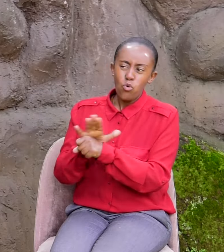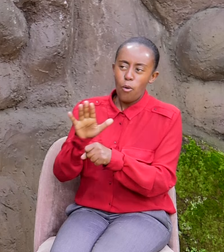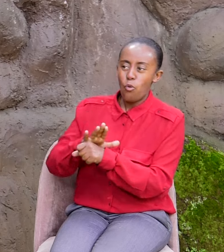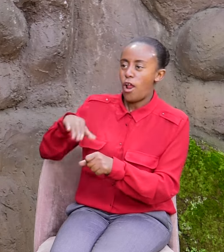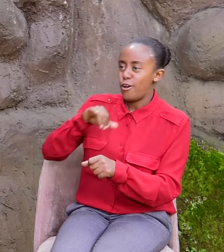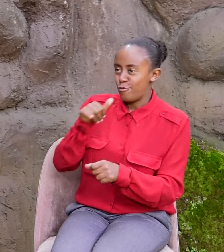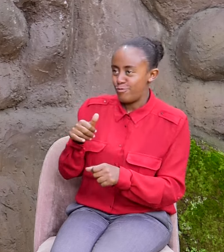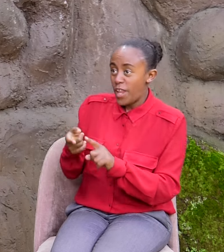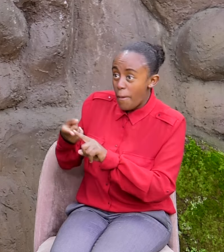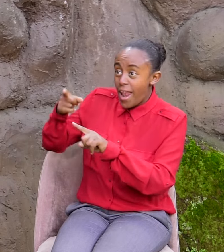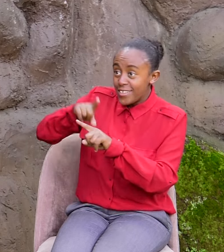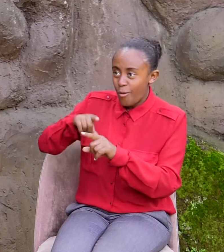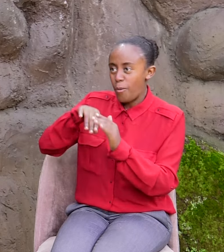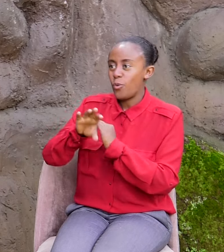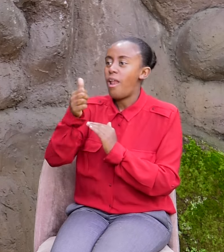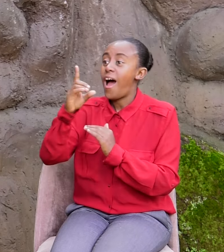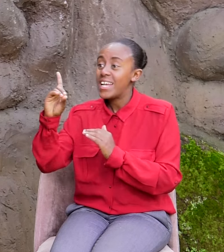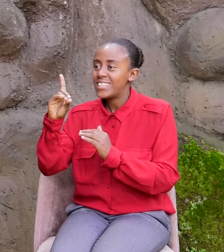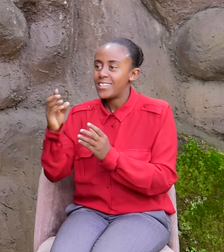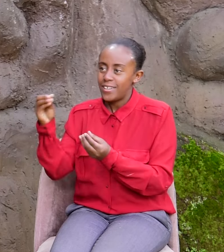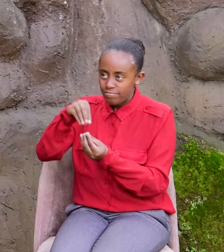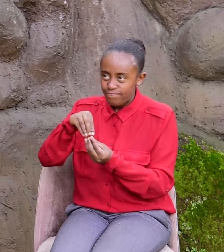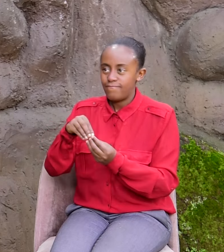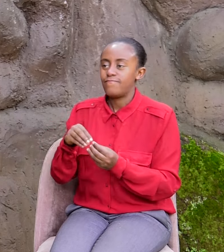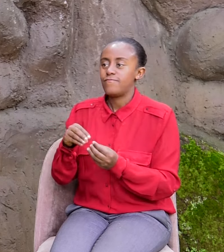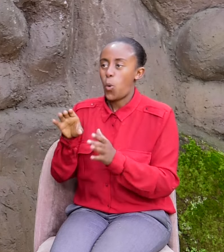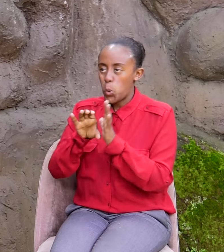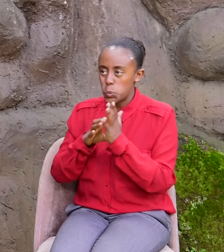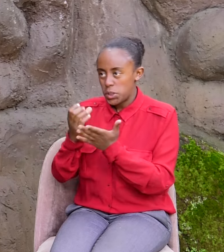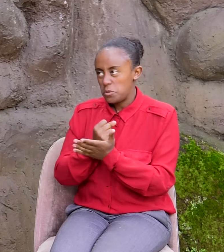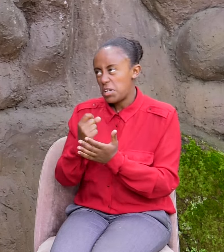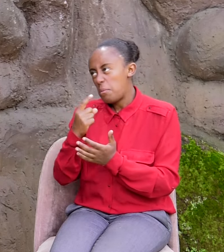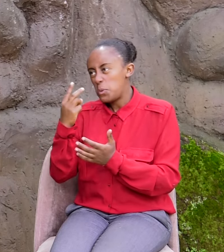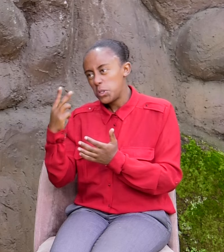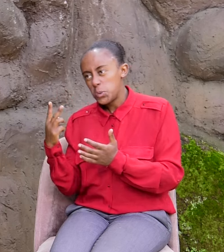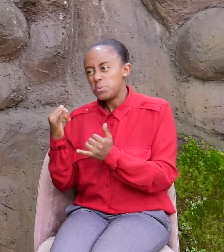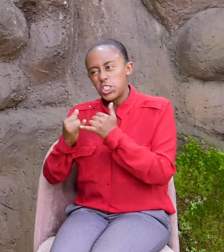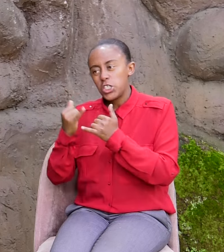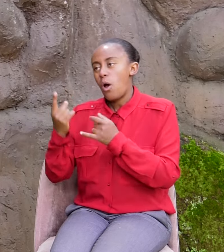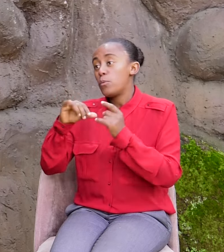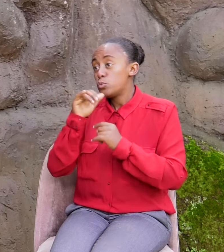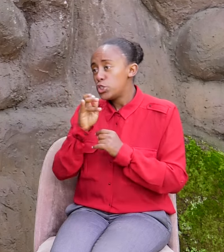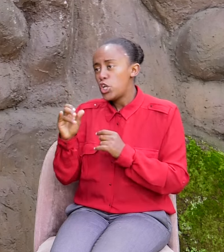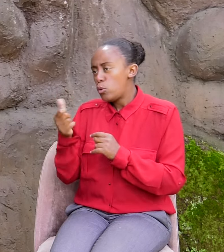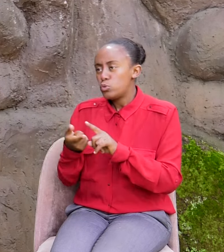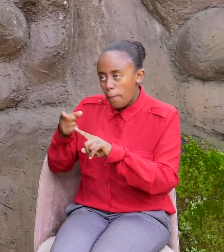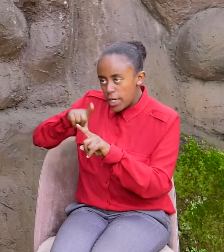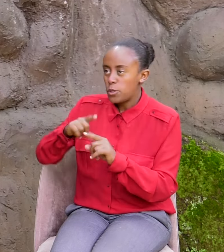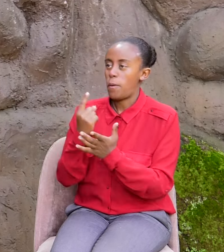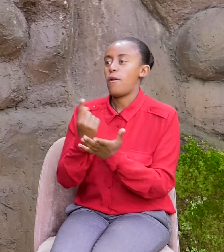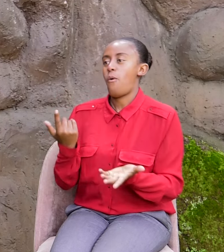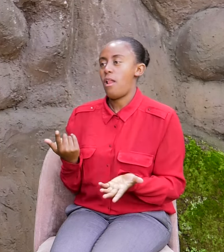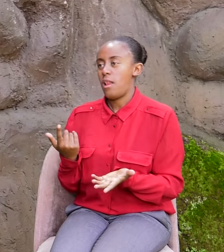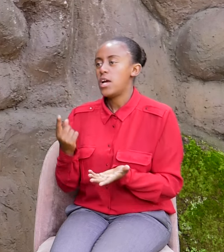አይደለም። ምናልባት የቀሩ ቢኖሩ አንድ ሁለት ሶስት ናቸው። እነሱ እስከ መጨረሻው ያልመጡ ማለት ነው። እና